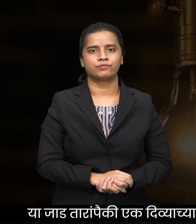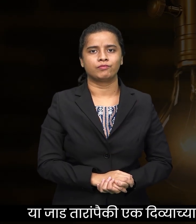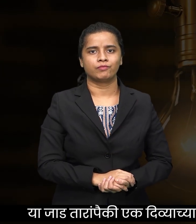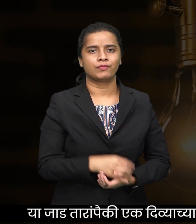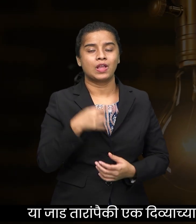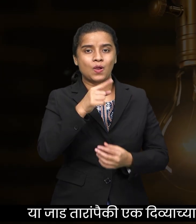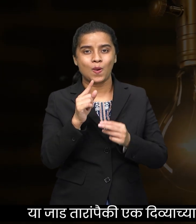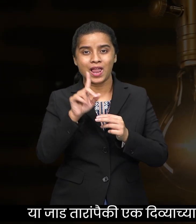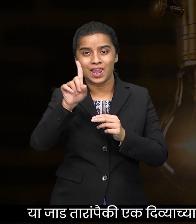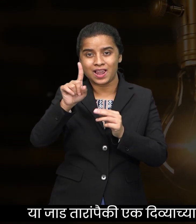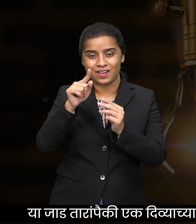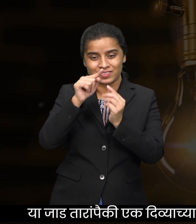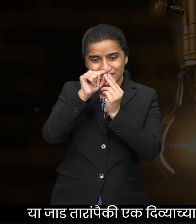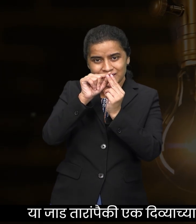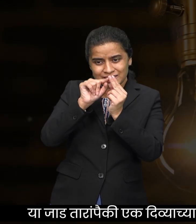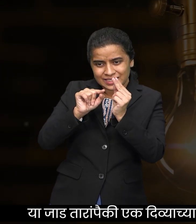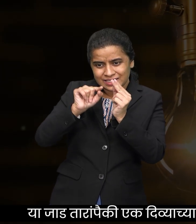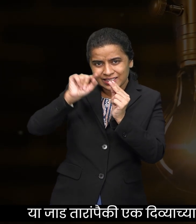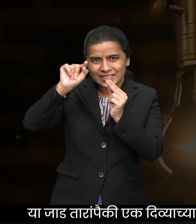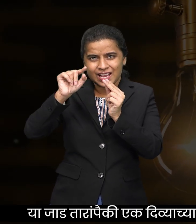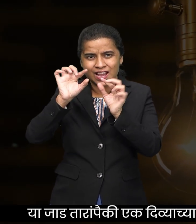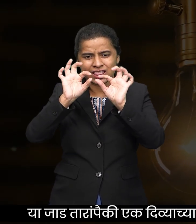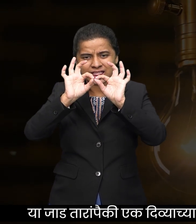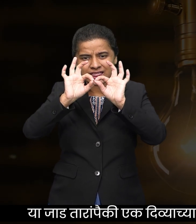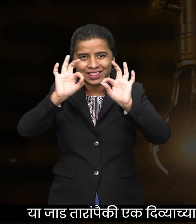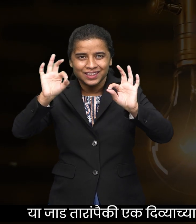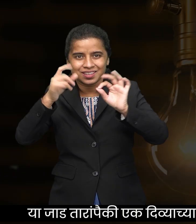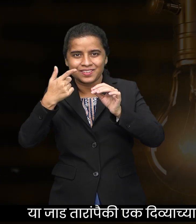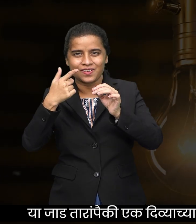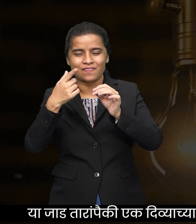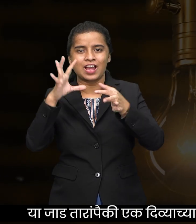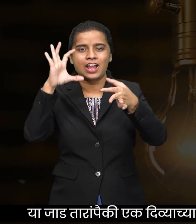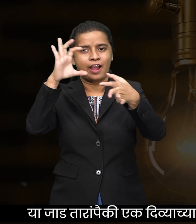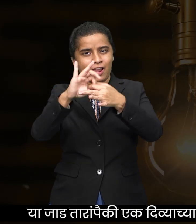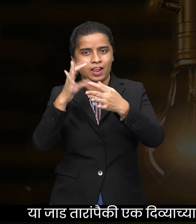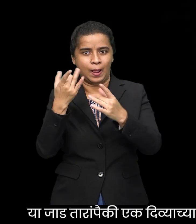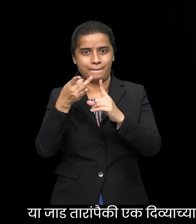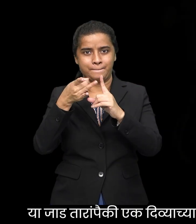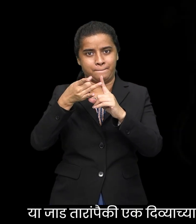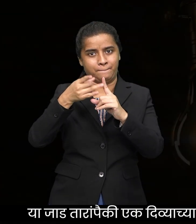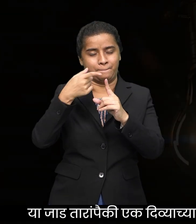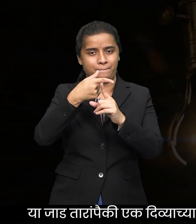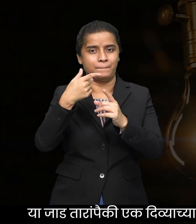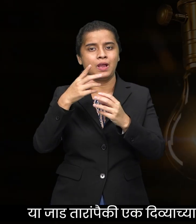या जाड तारांपैकी एक दिव्याच्या बेसवरील धातूच्या डबीशी जोडलेली असते.